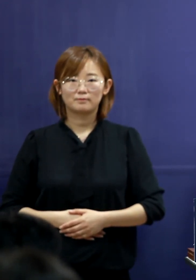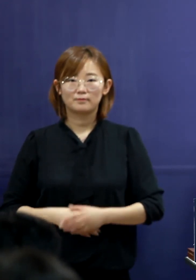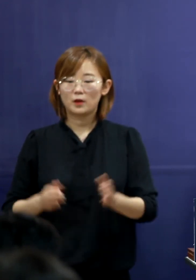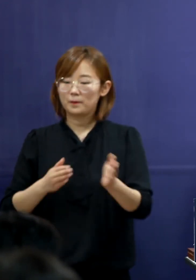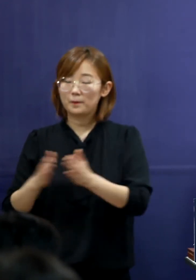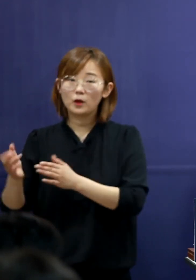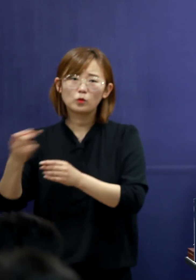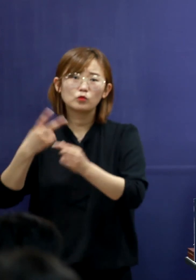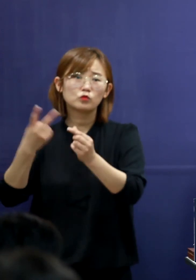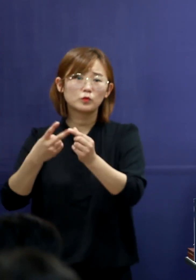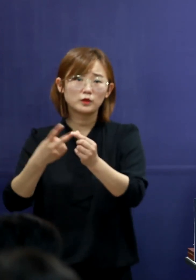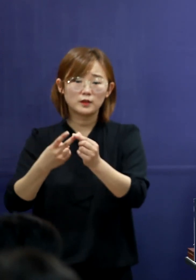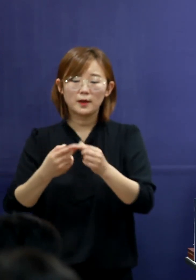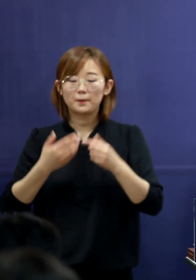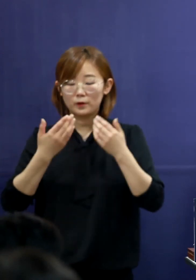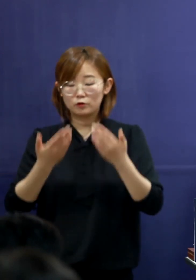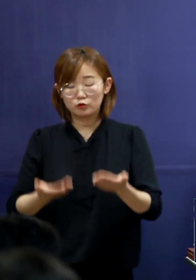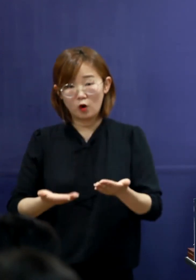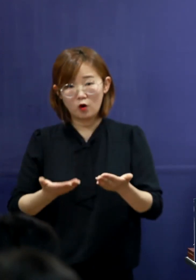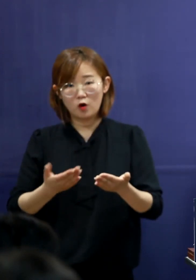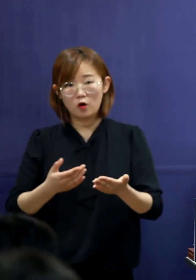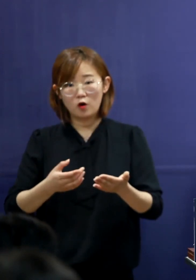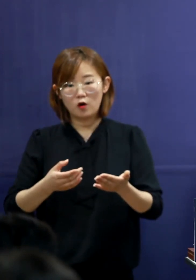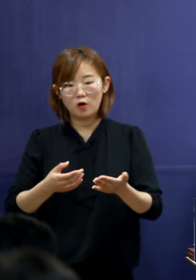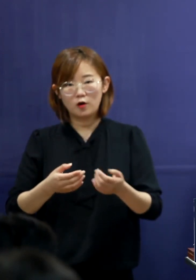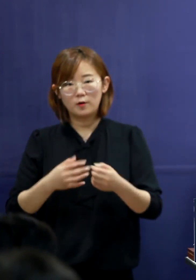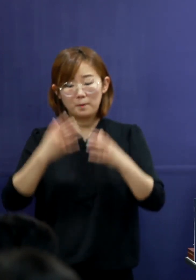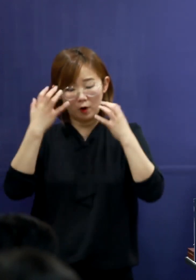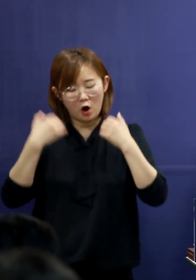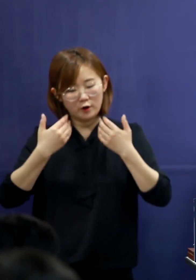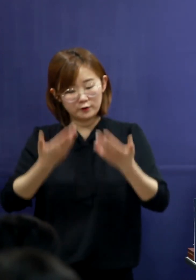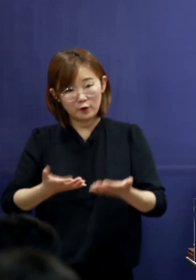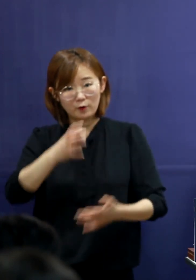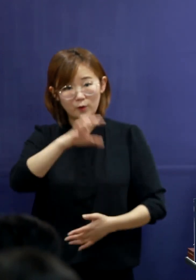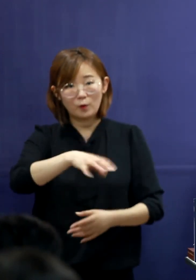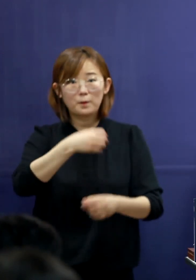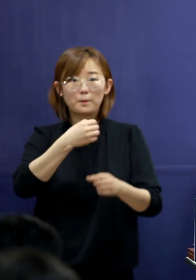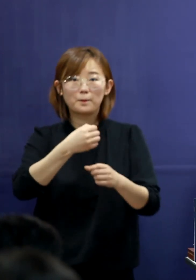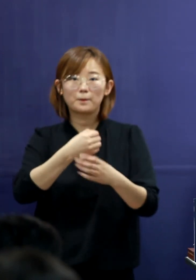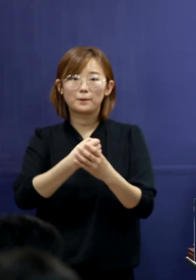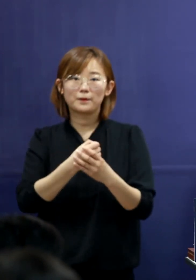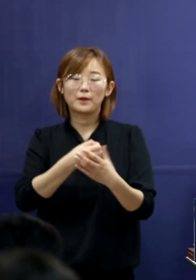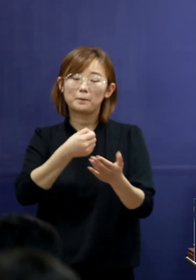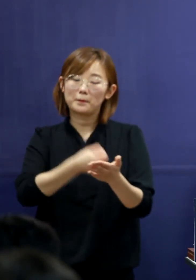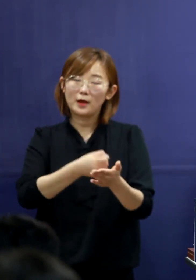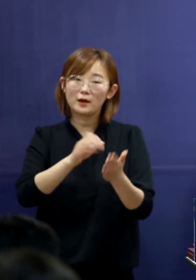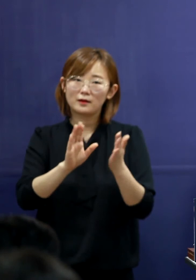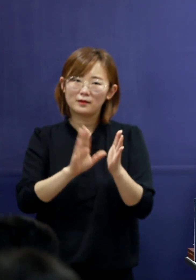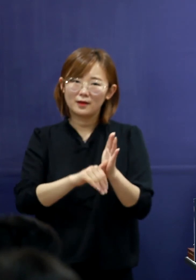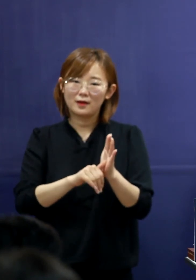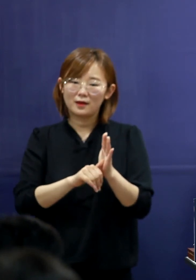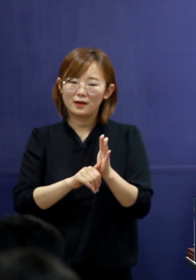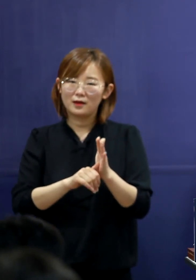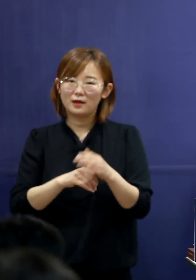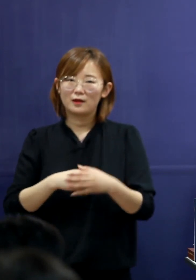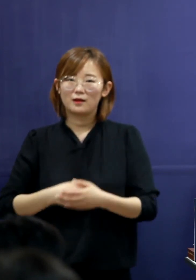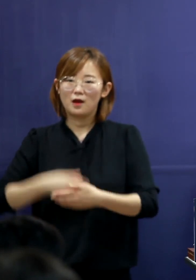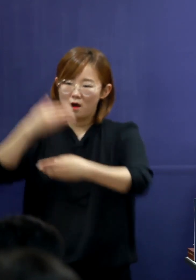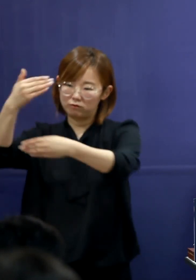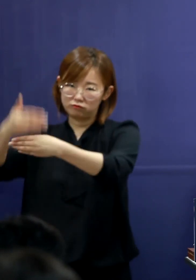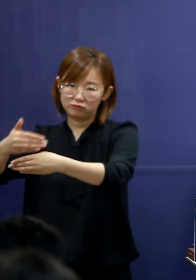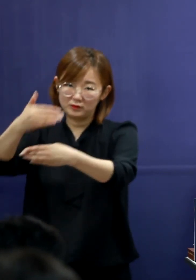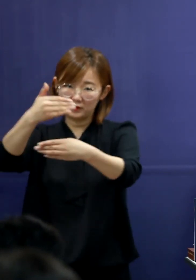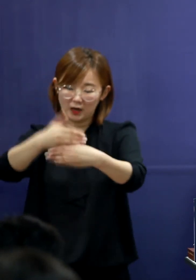무더위 쉼터로 쓰게 되려면 이제 에어컨을 작동을 해야 되는데 문을 닫고 에어컨을 이제 작동을